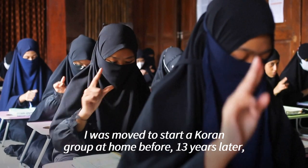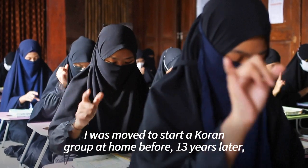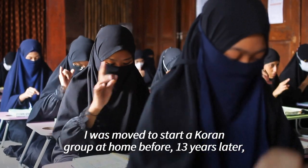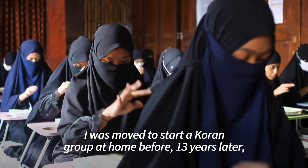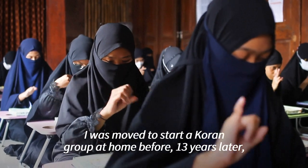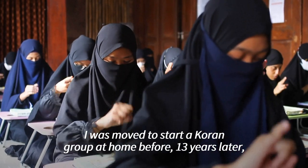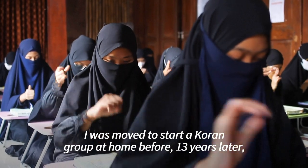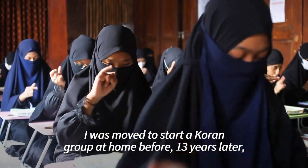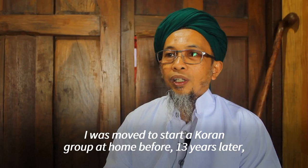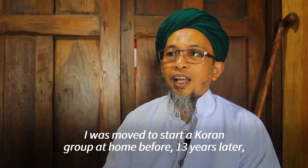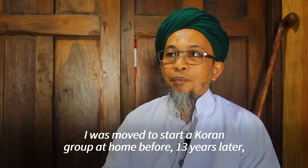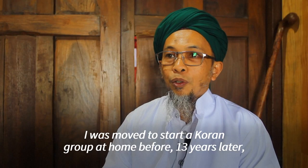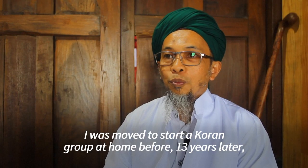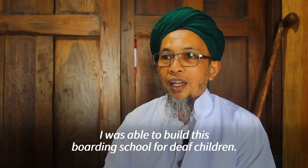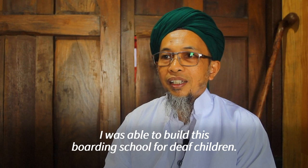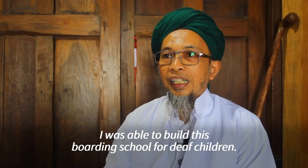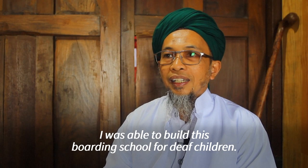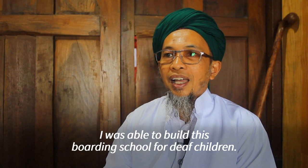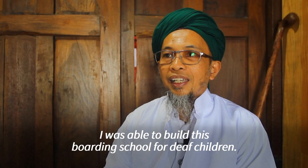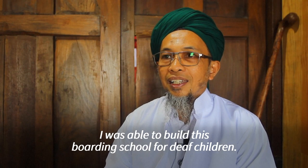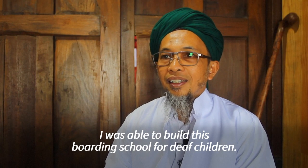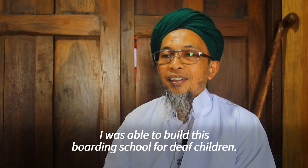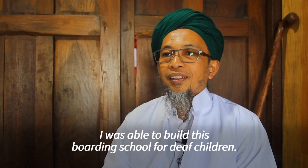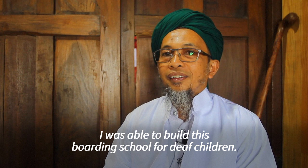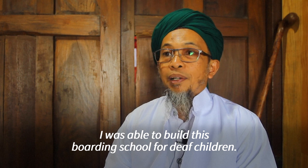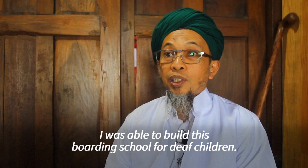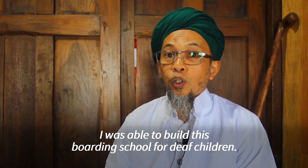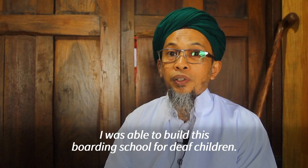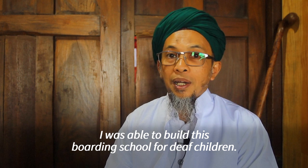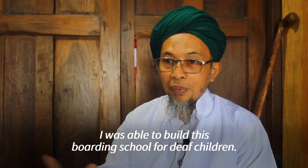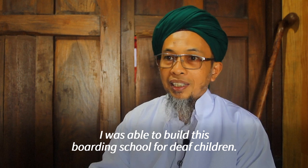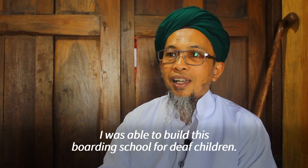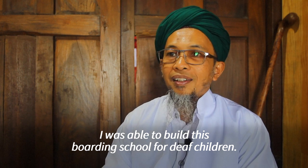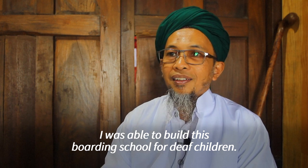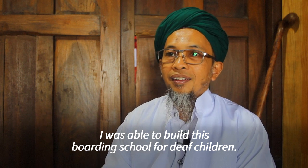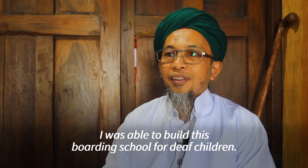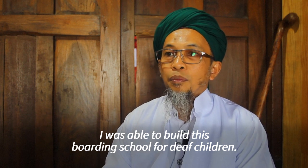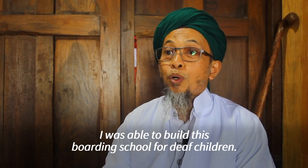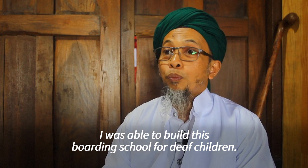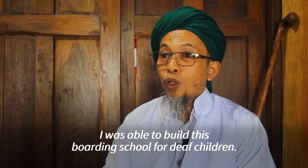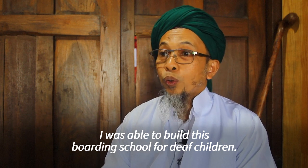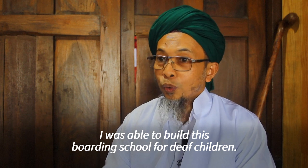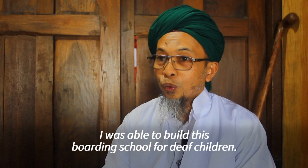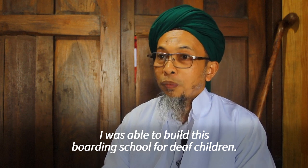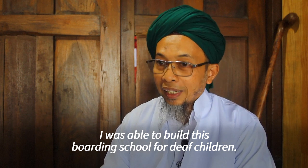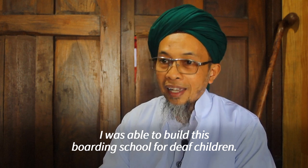saya buat taklim di rumah sehingga akhirnya 13 tahun kemudian bisa membuat ponok khusus untuk mereka.